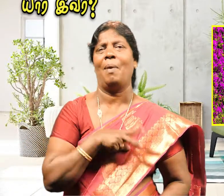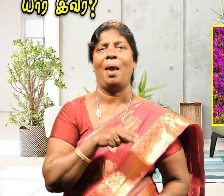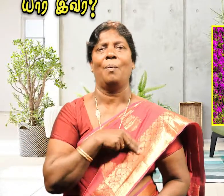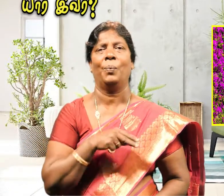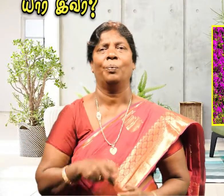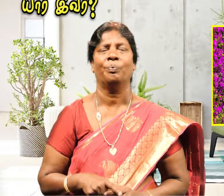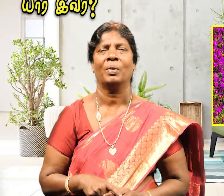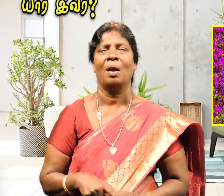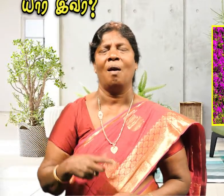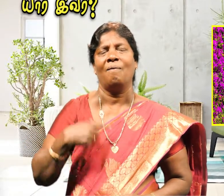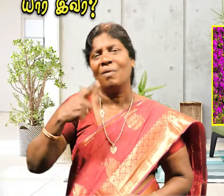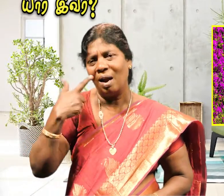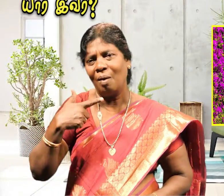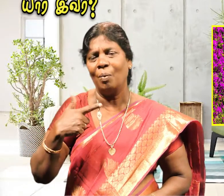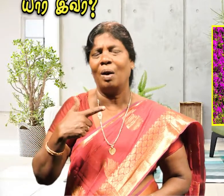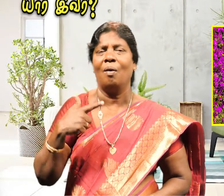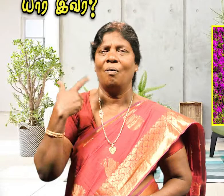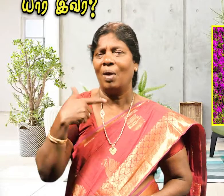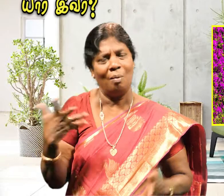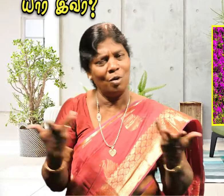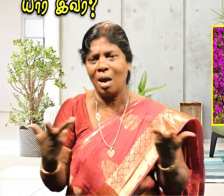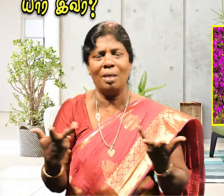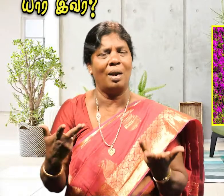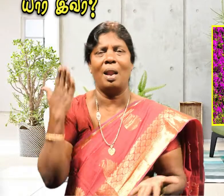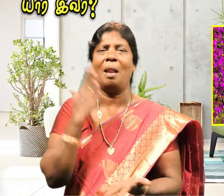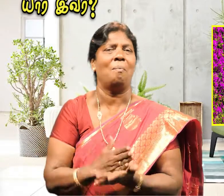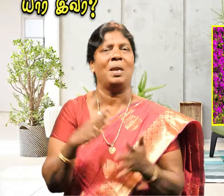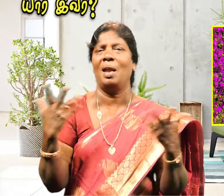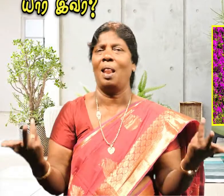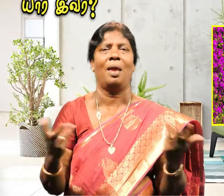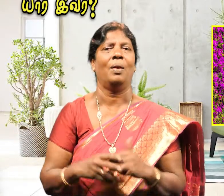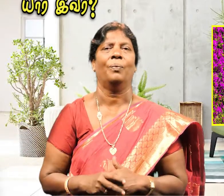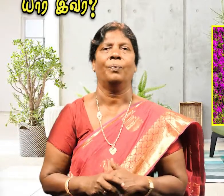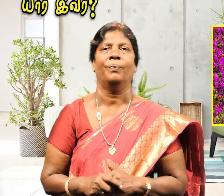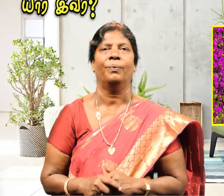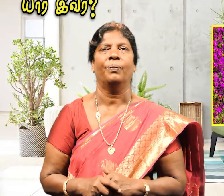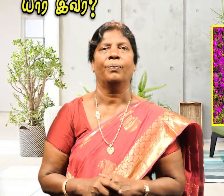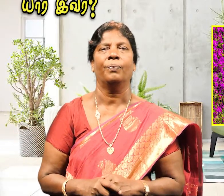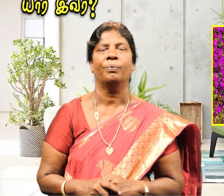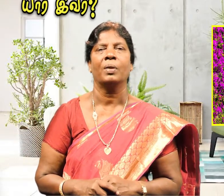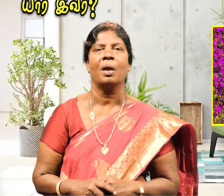உள்ளே பயங்கள், வாழ்வோமா சாவோமா என்கிற நம்பிக்கையே எங்களுக்கு இல்லை,